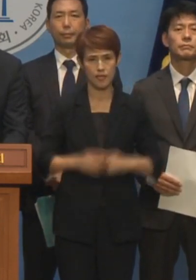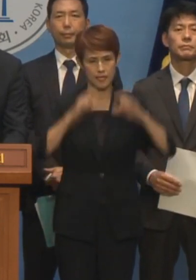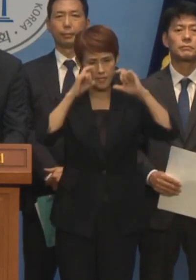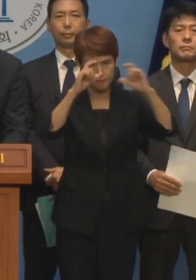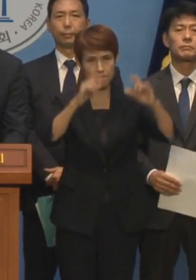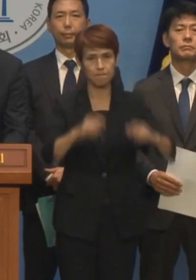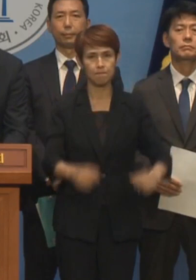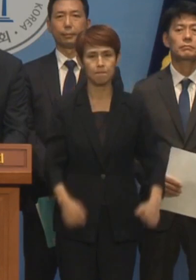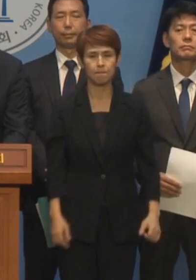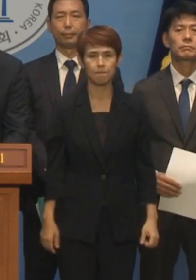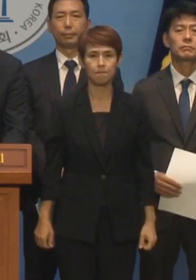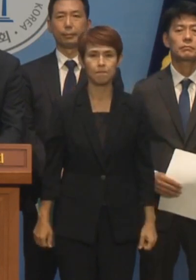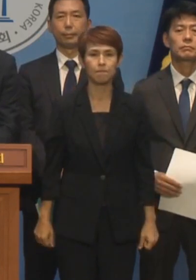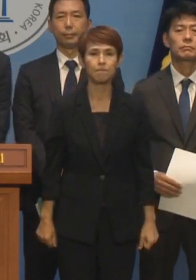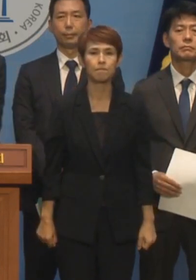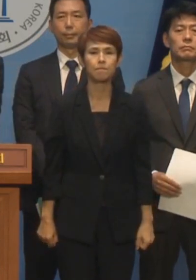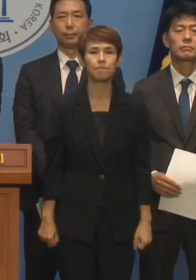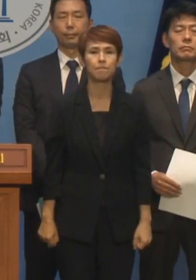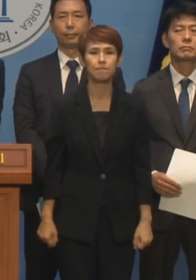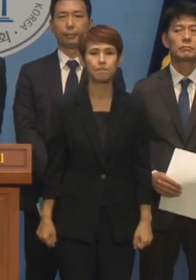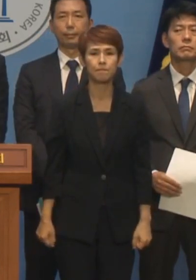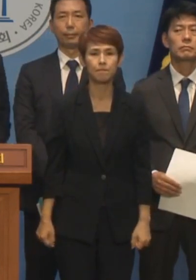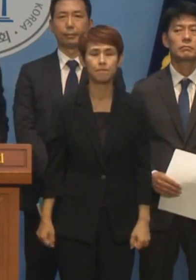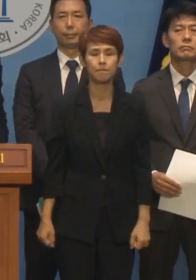경고합니다. 고맙습니다.